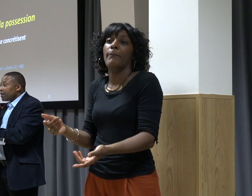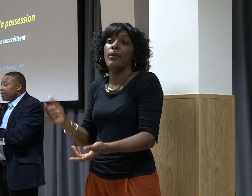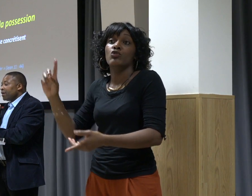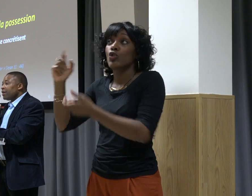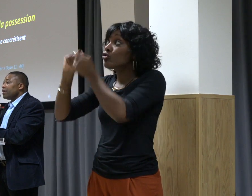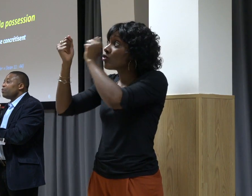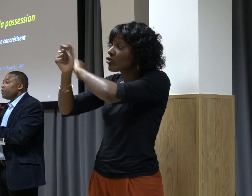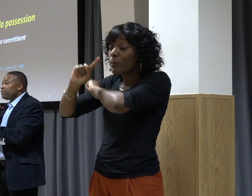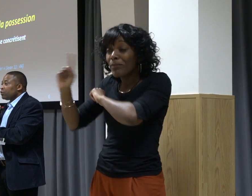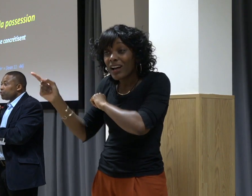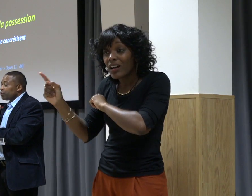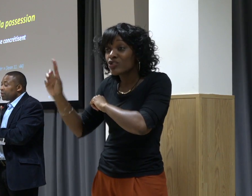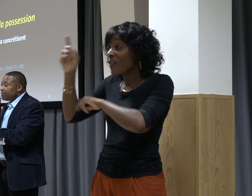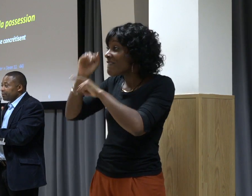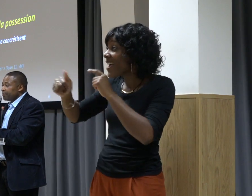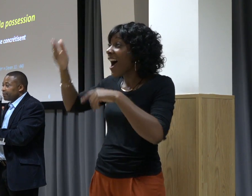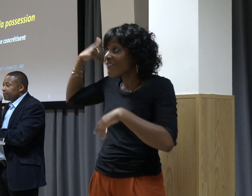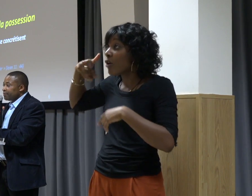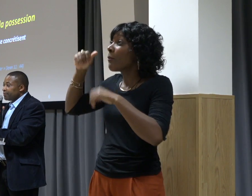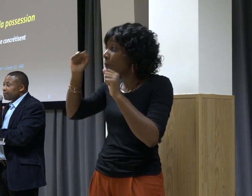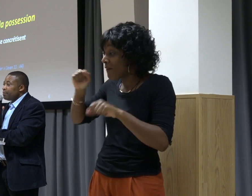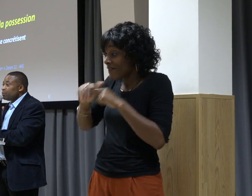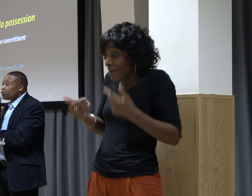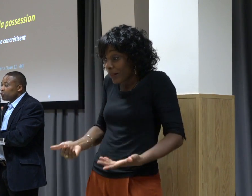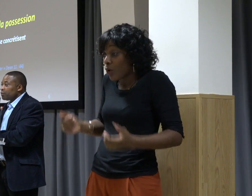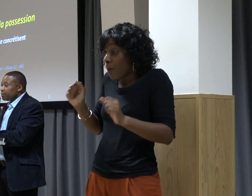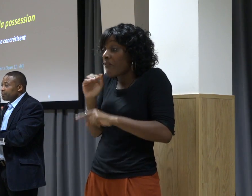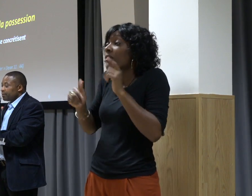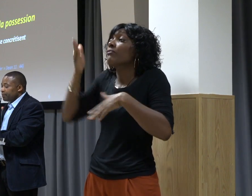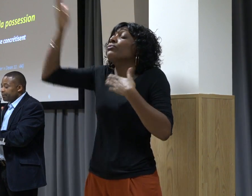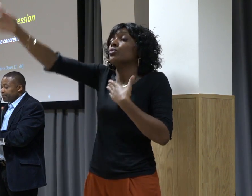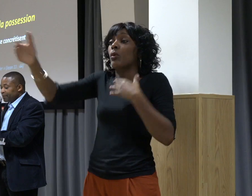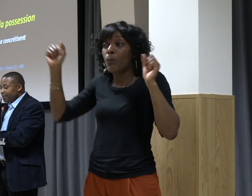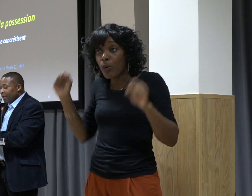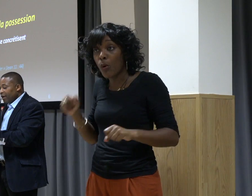pas, il peut le faire aujourd'hui. Même pour nous.